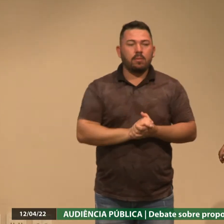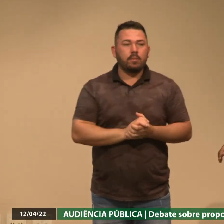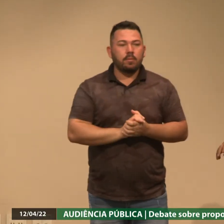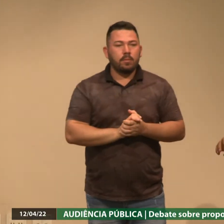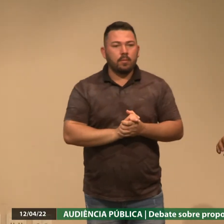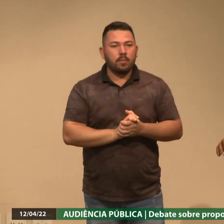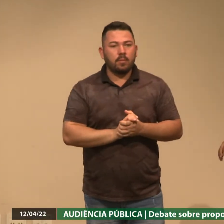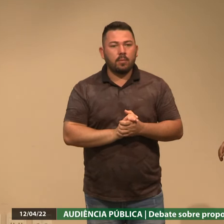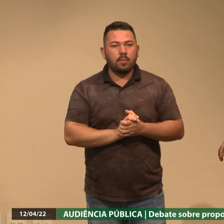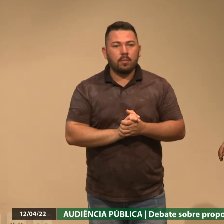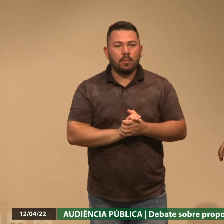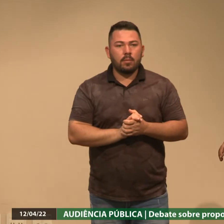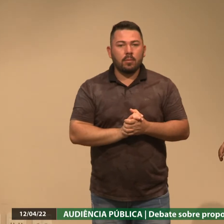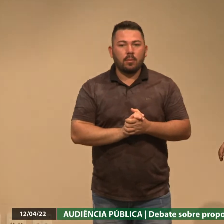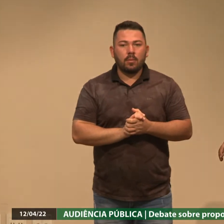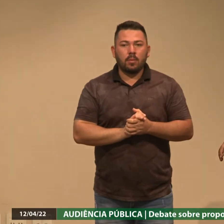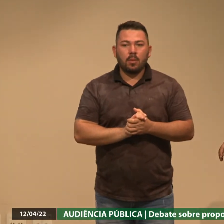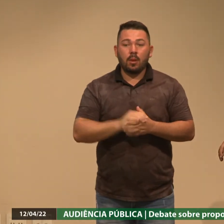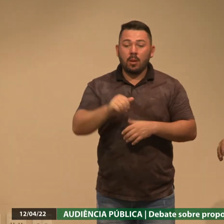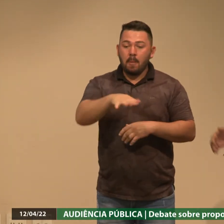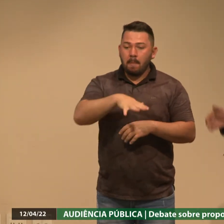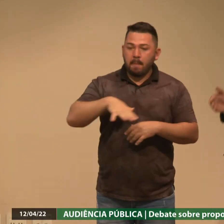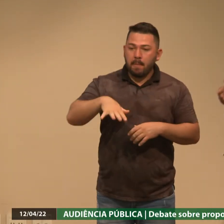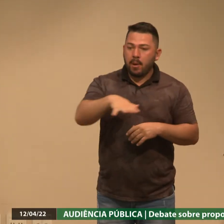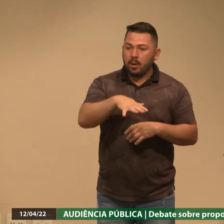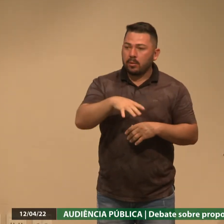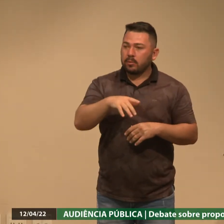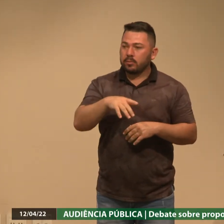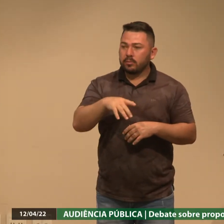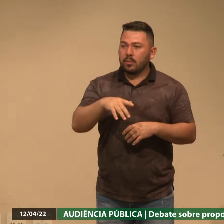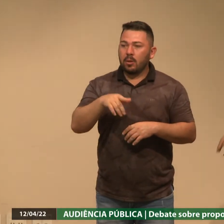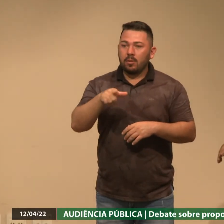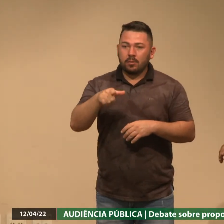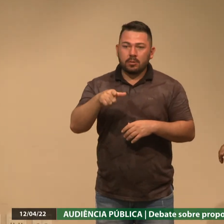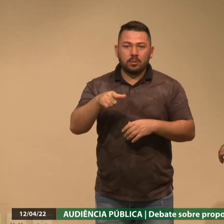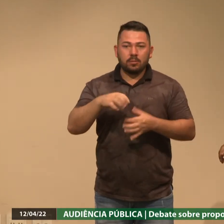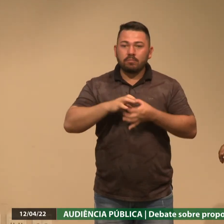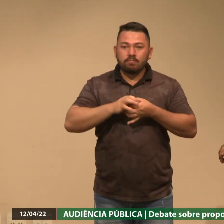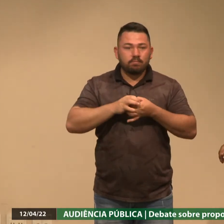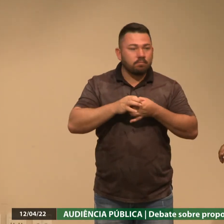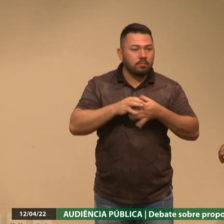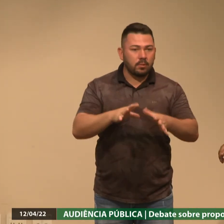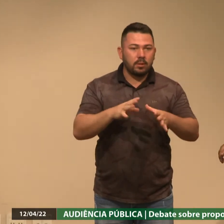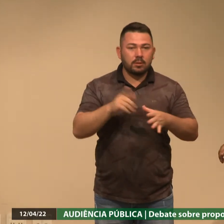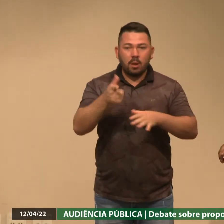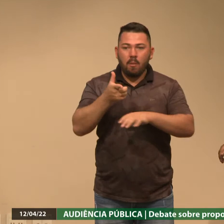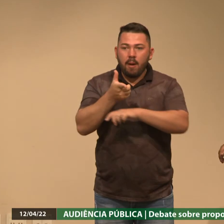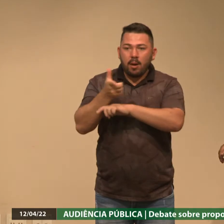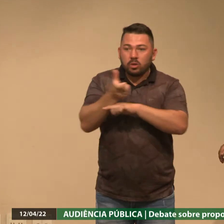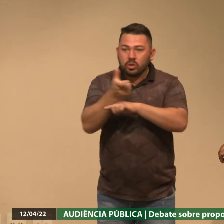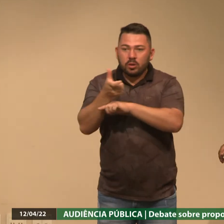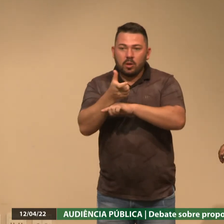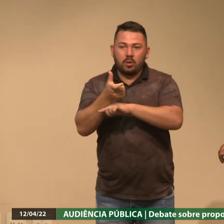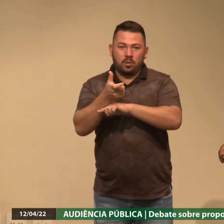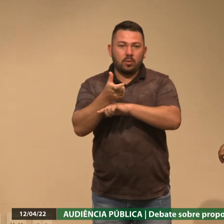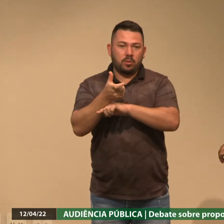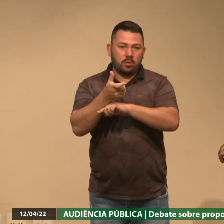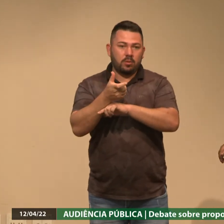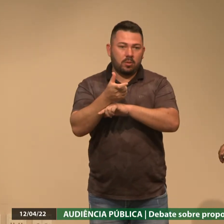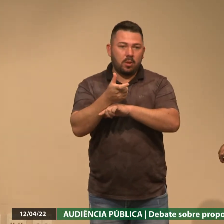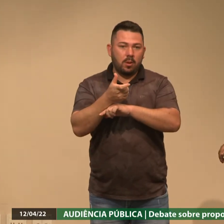é de que parte do território nacional que você não vai se desprender se você é um atirador para conhecer